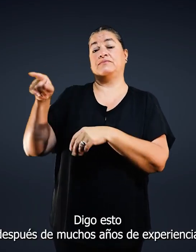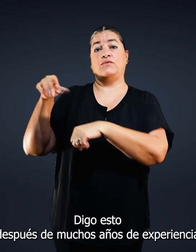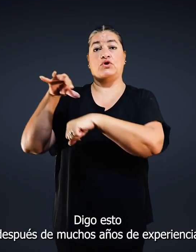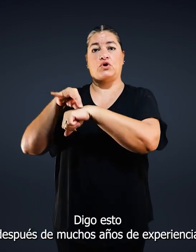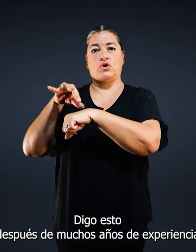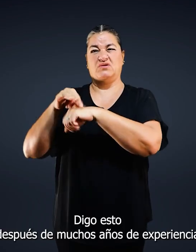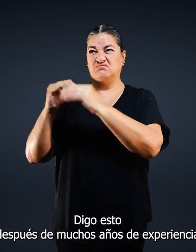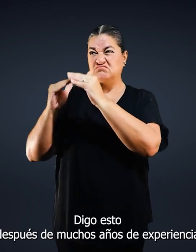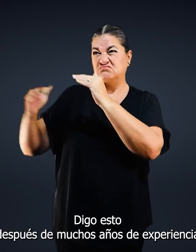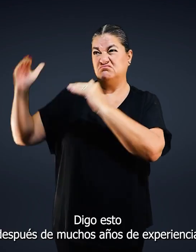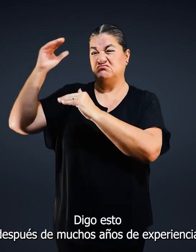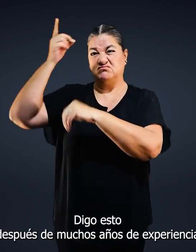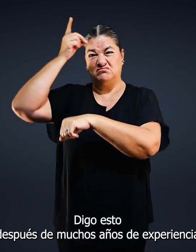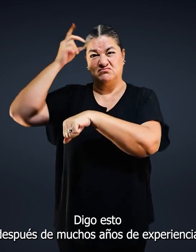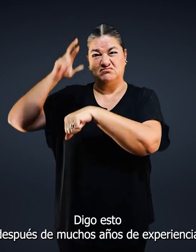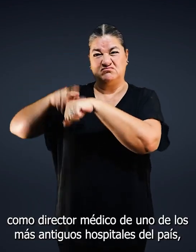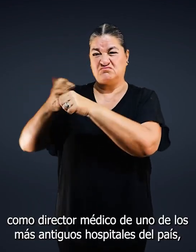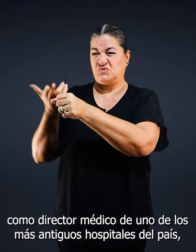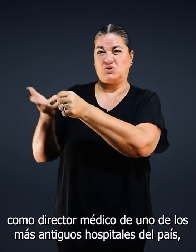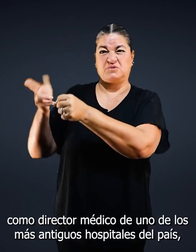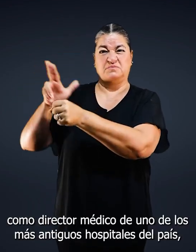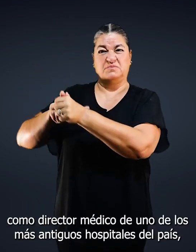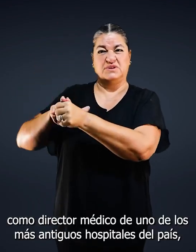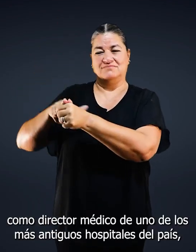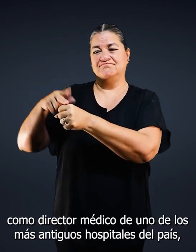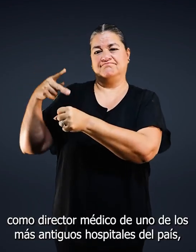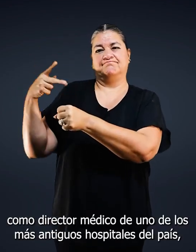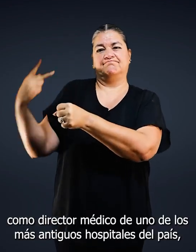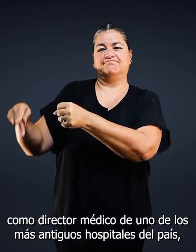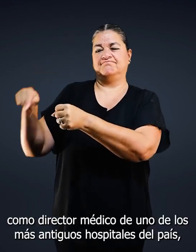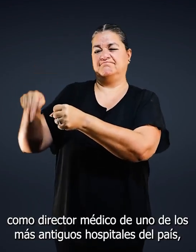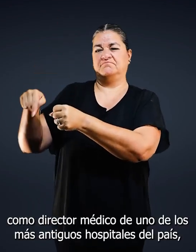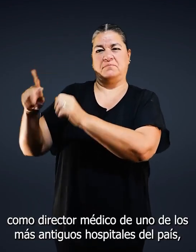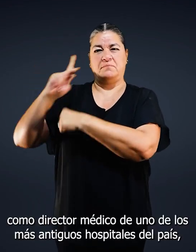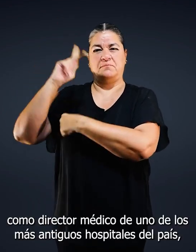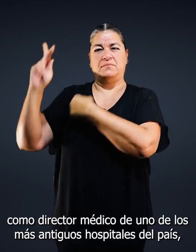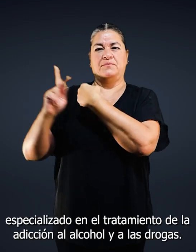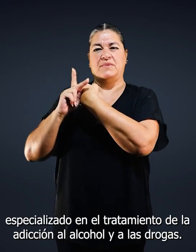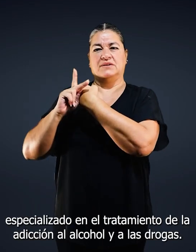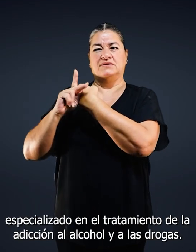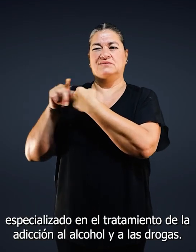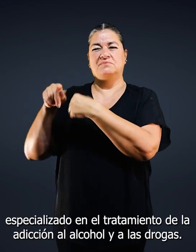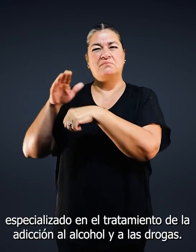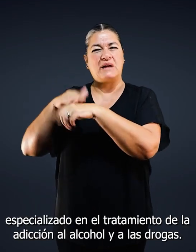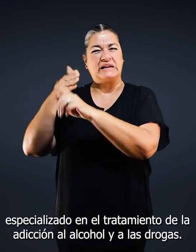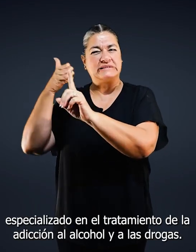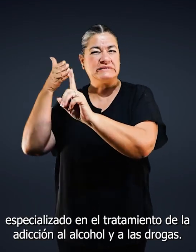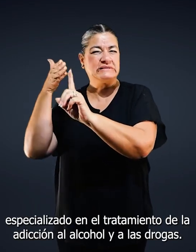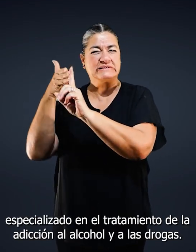Digo esto después de muchos años de experiencia como director médico de uno de los más antiguos hospitales del país especializado en el tratamiento de la adicción